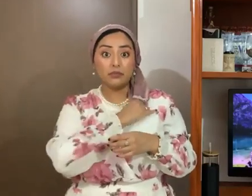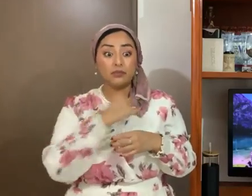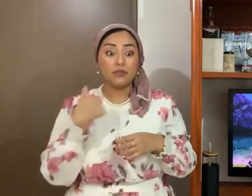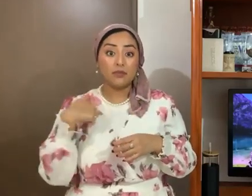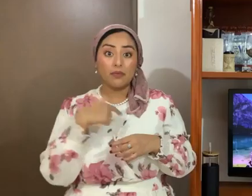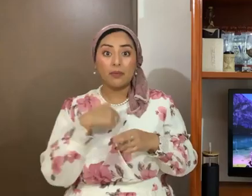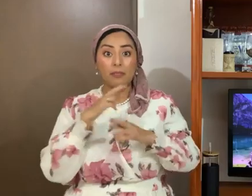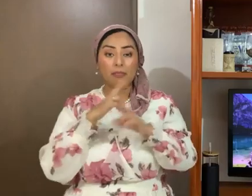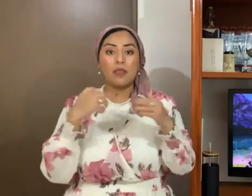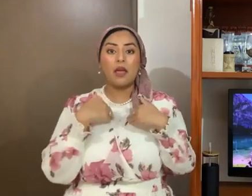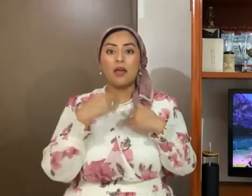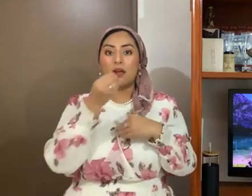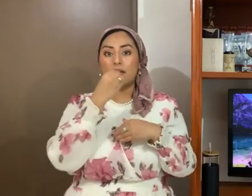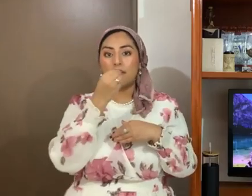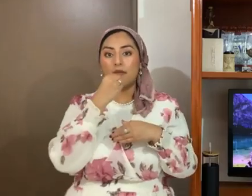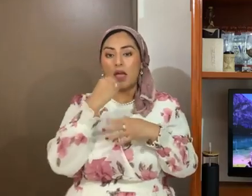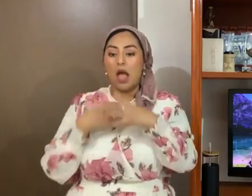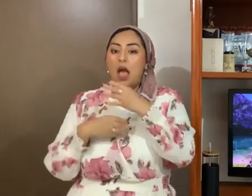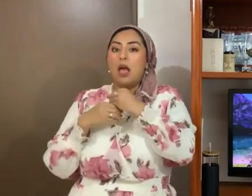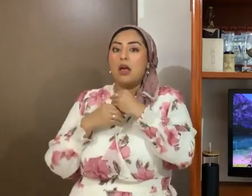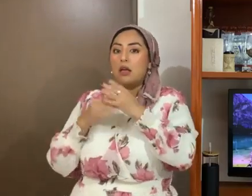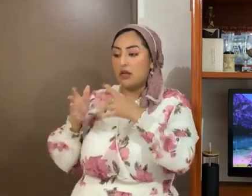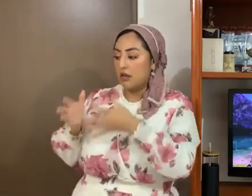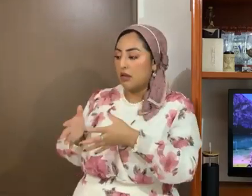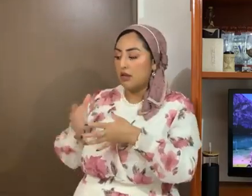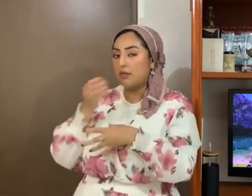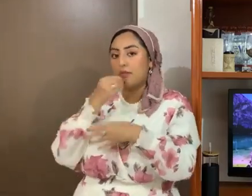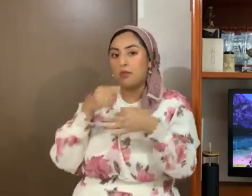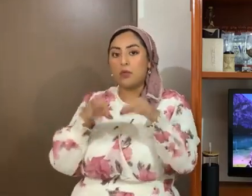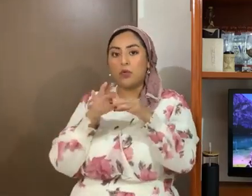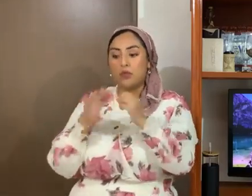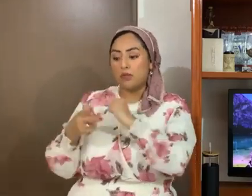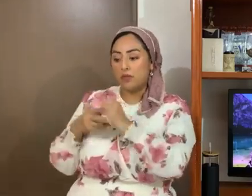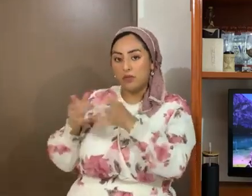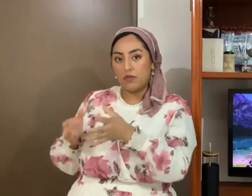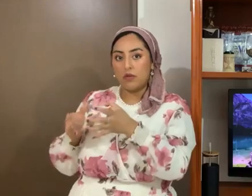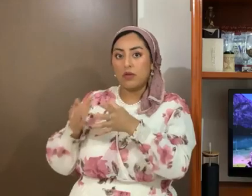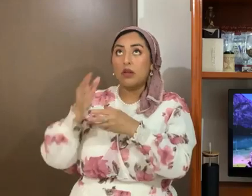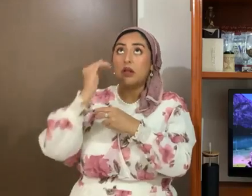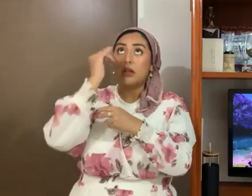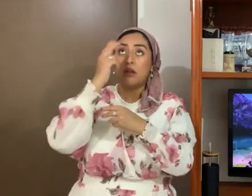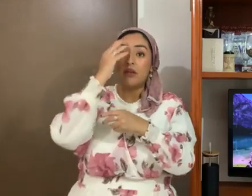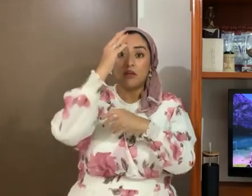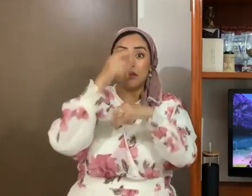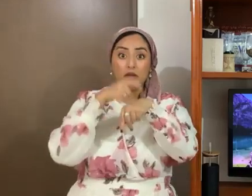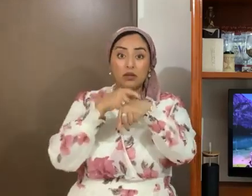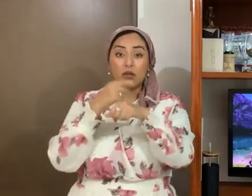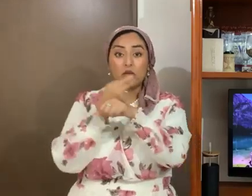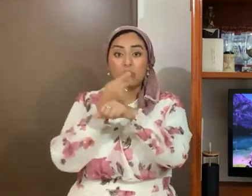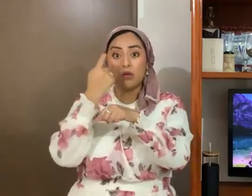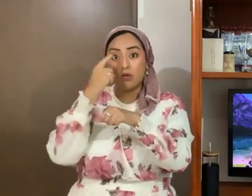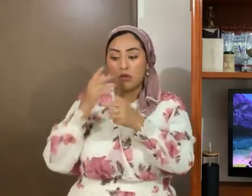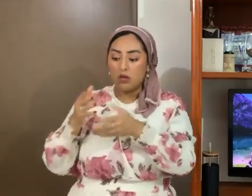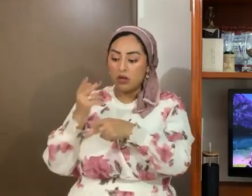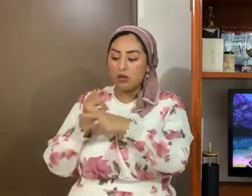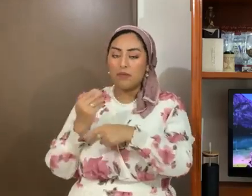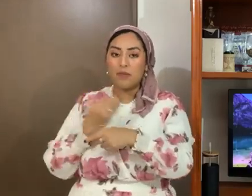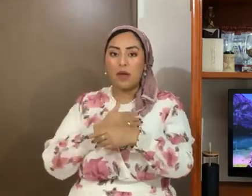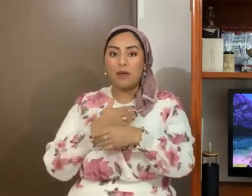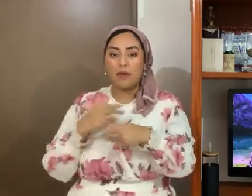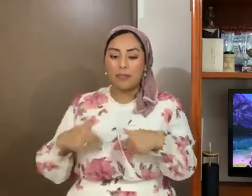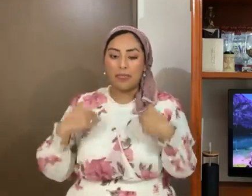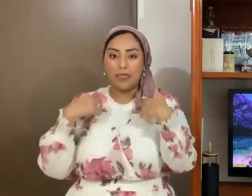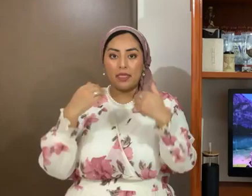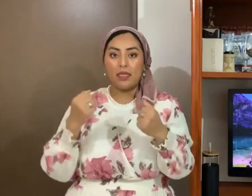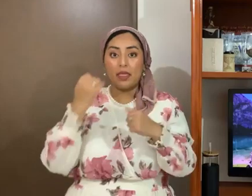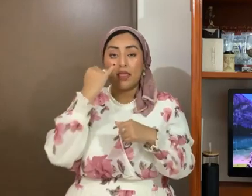una despensa extra, que tengamos un excedente de alimentos que Yahweh en su momento va a usar para mantener nuestra